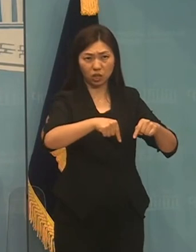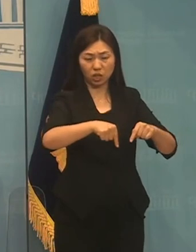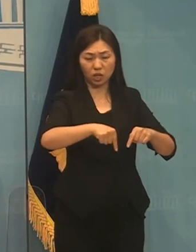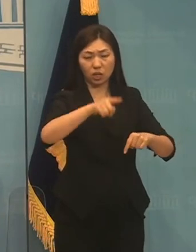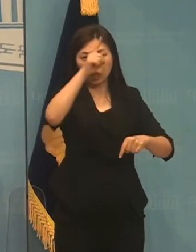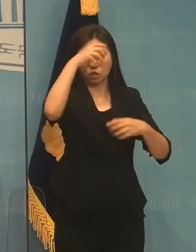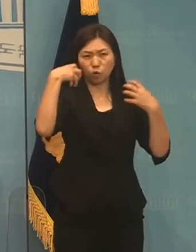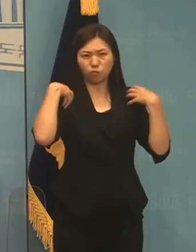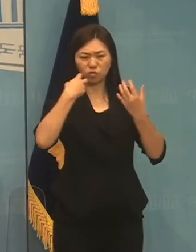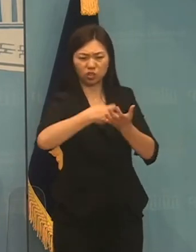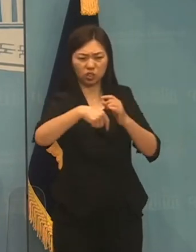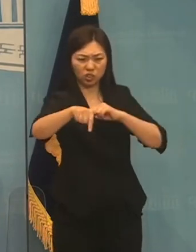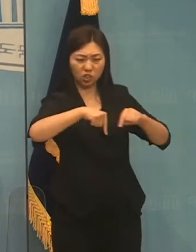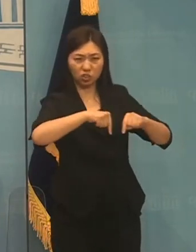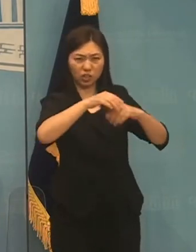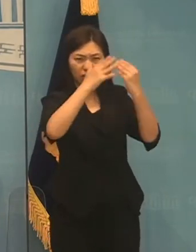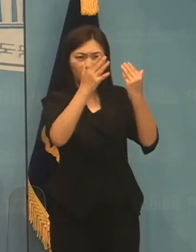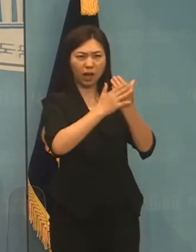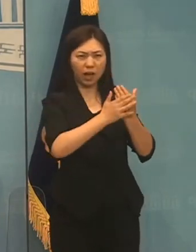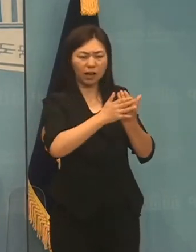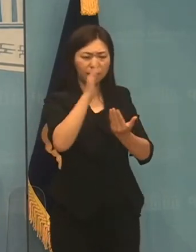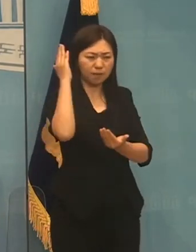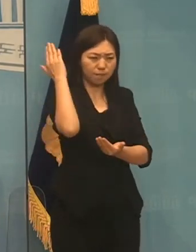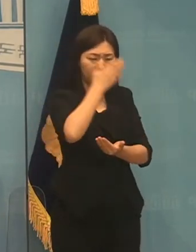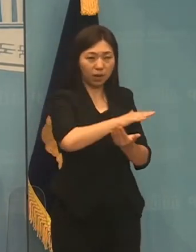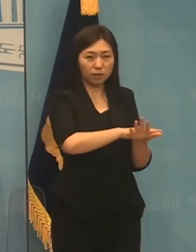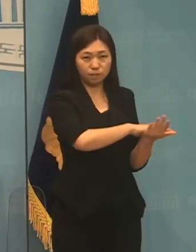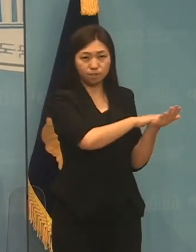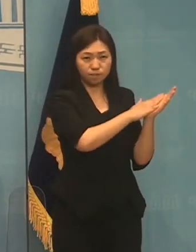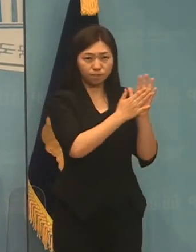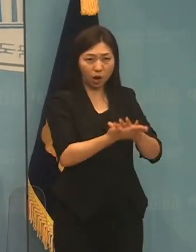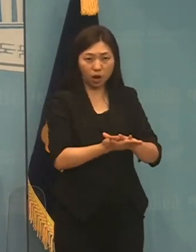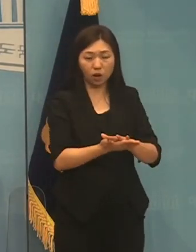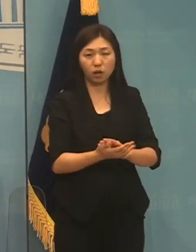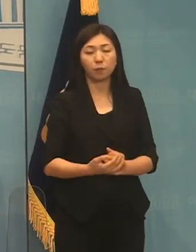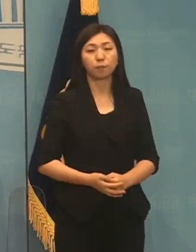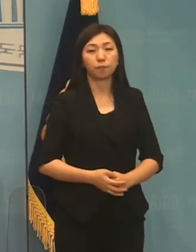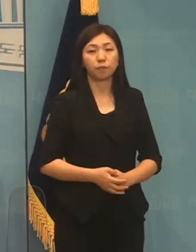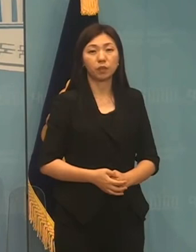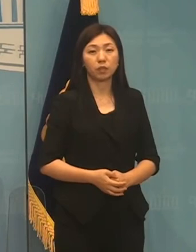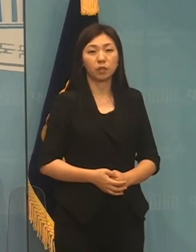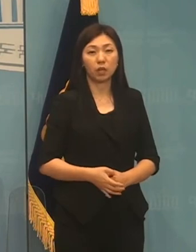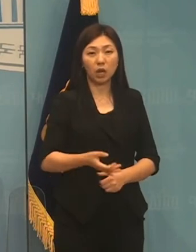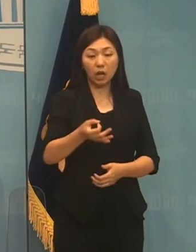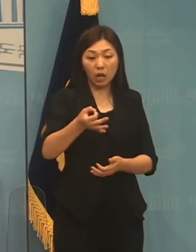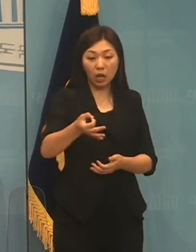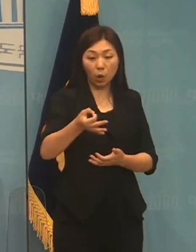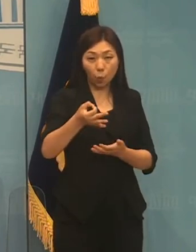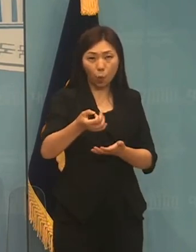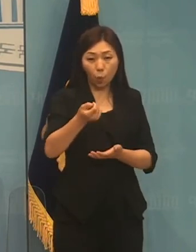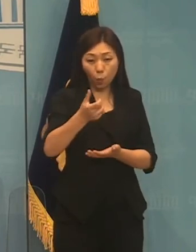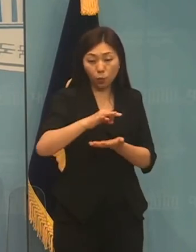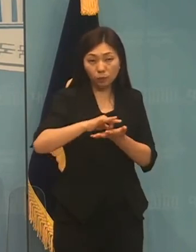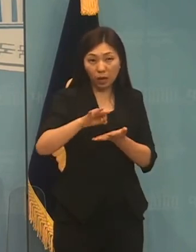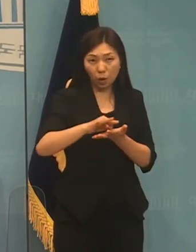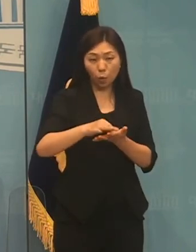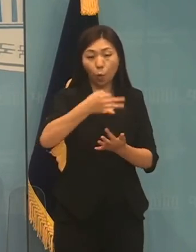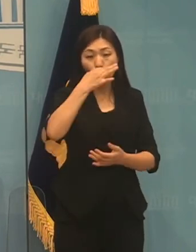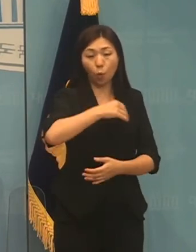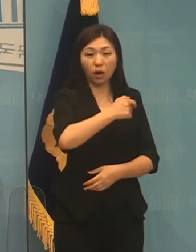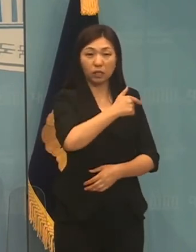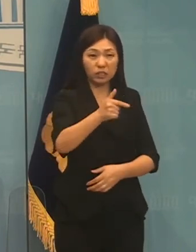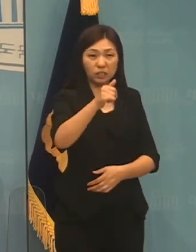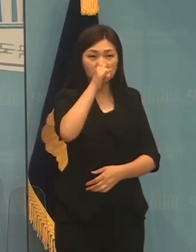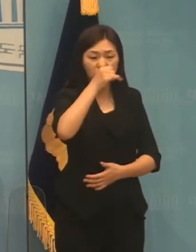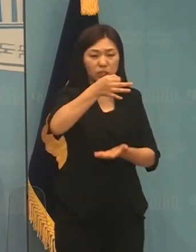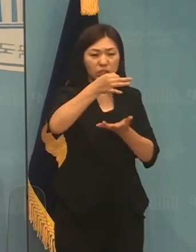사업을 완전 백지화하겠습니다. 일곱째, 저비용 고효율의 작은 정부를